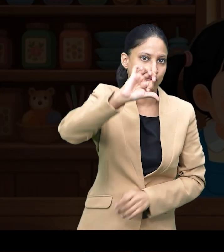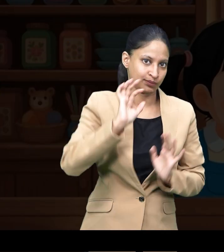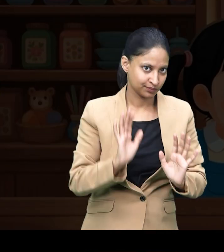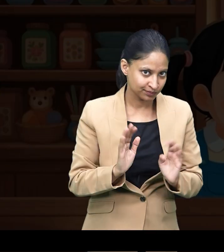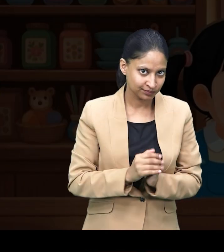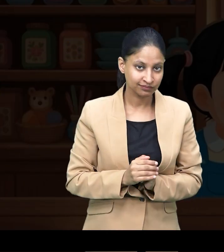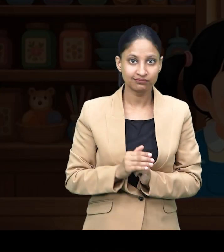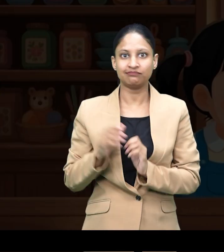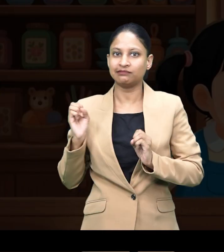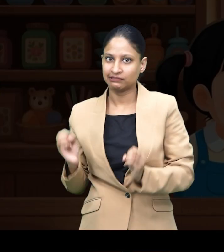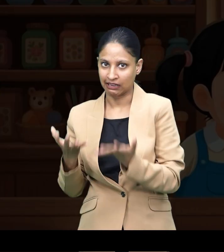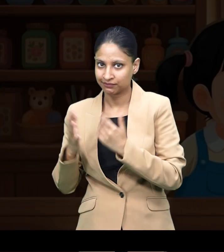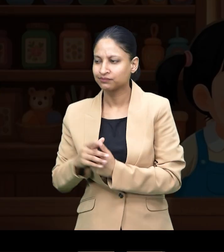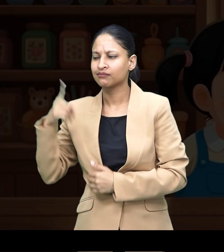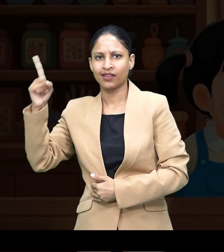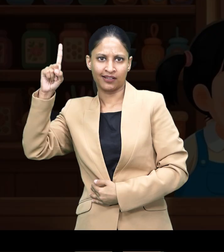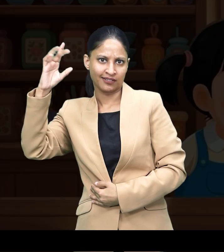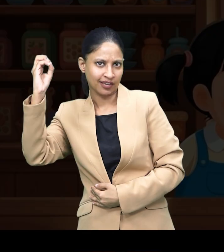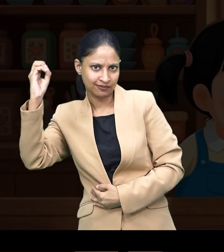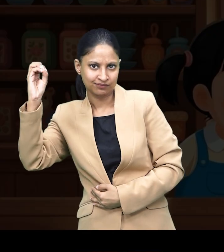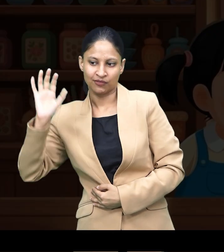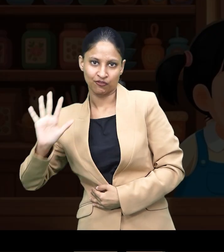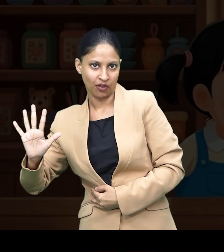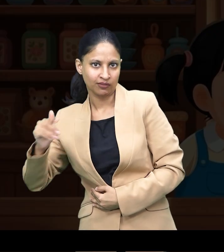इकाई 10 घटा 5 बराबर 5।